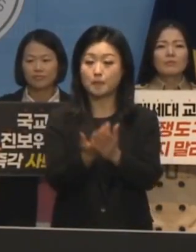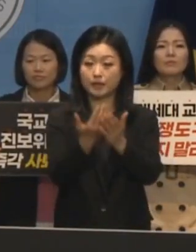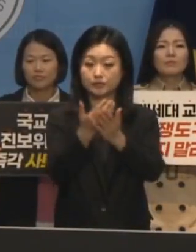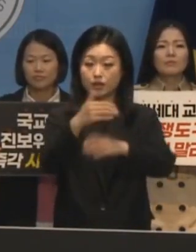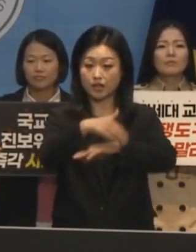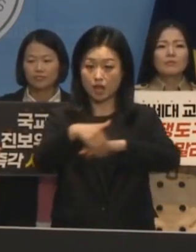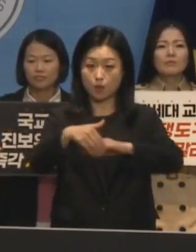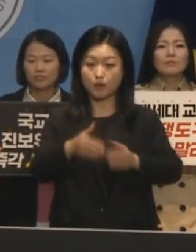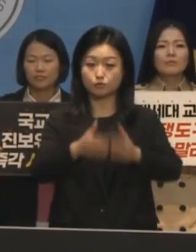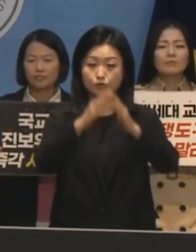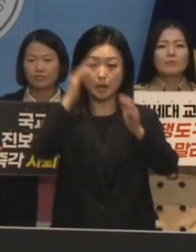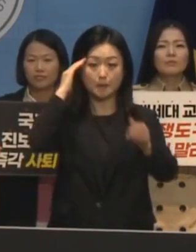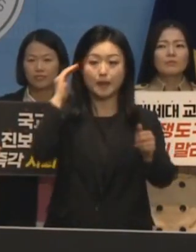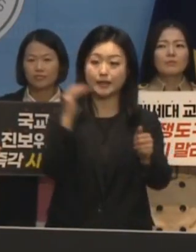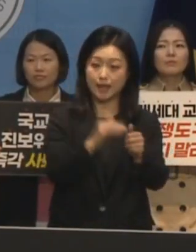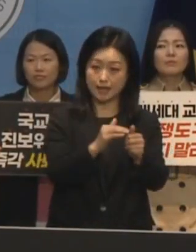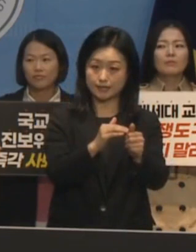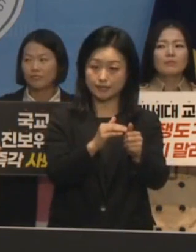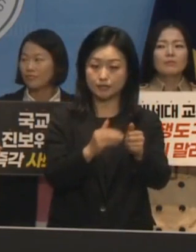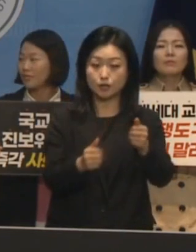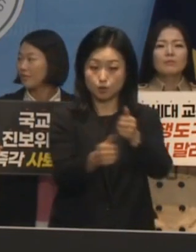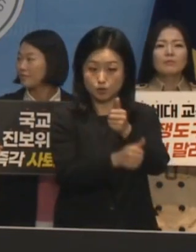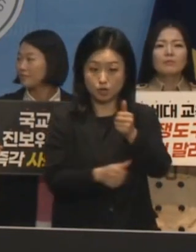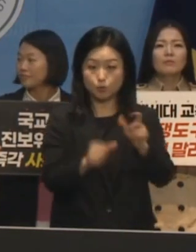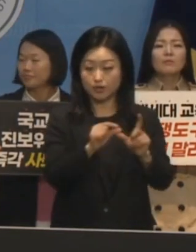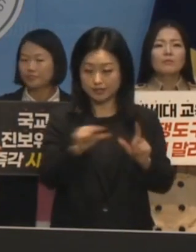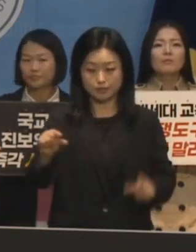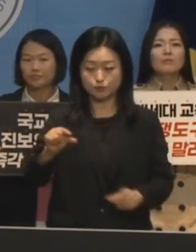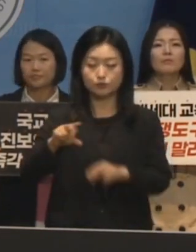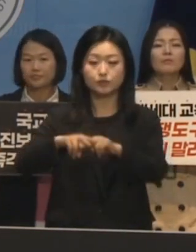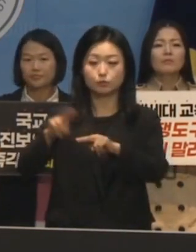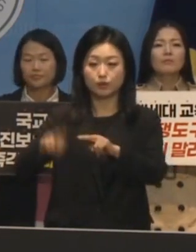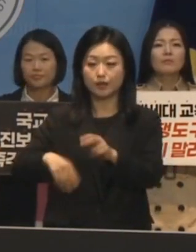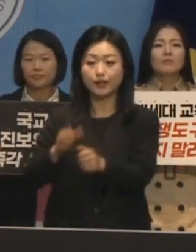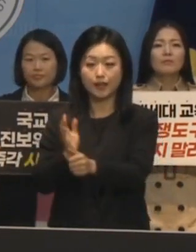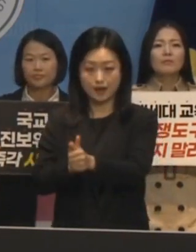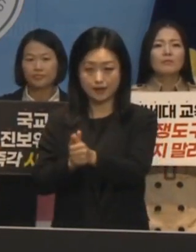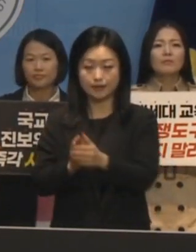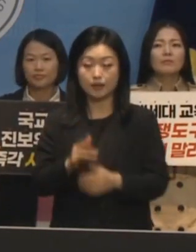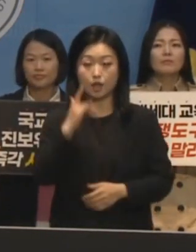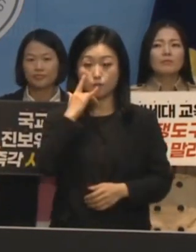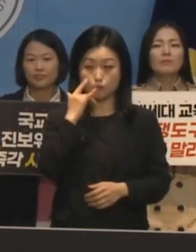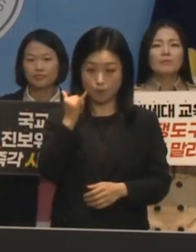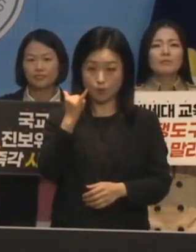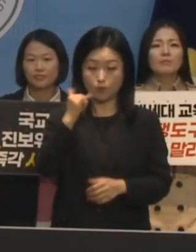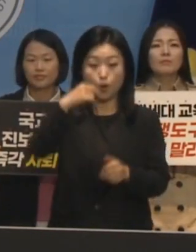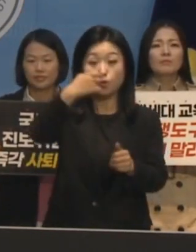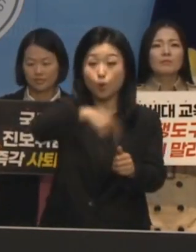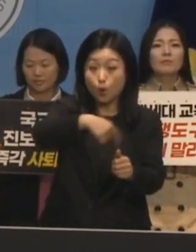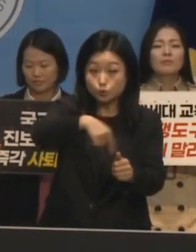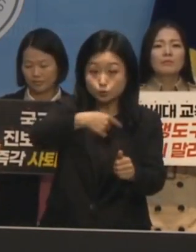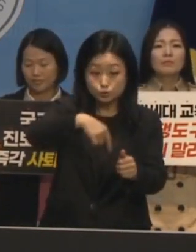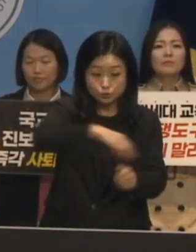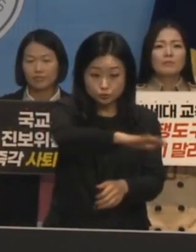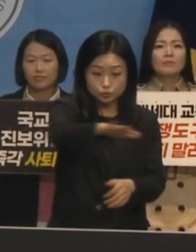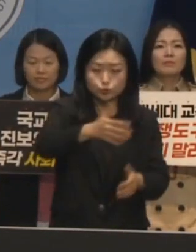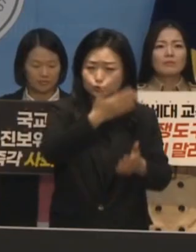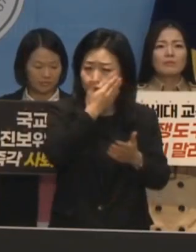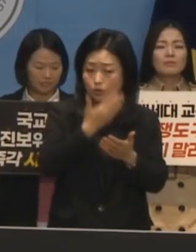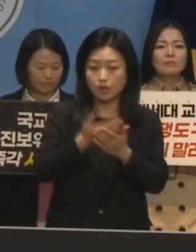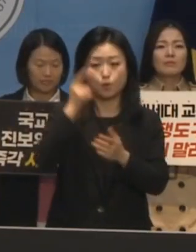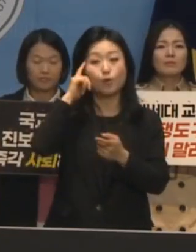국가교육발전계획 수립을 방해하는 위원들은 즉각 사퇴하라. 모든 학부모에게 교육은 매우 중요한